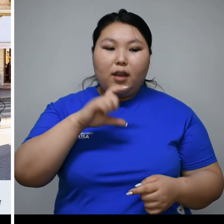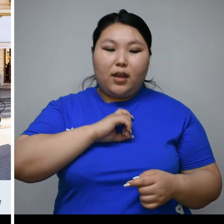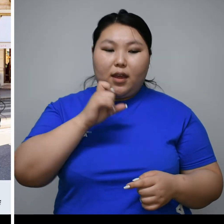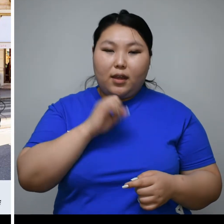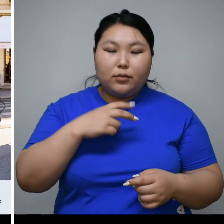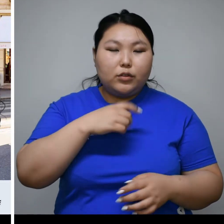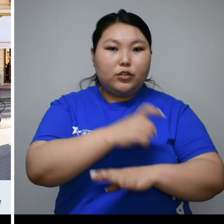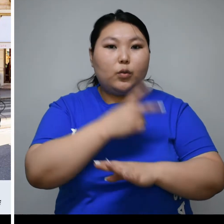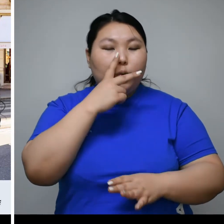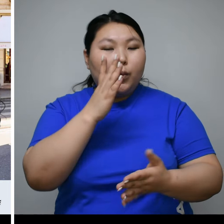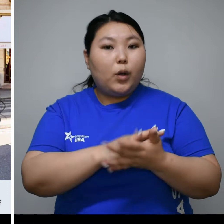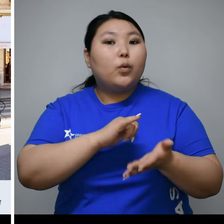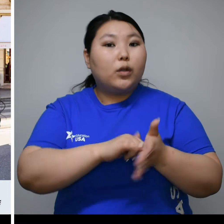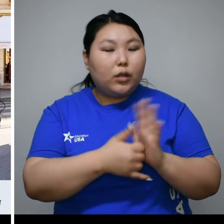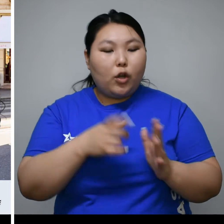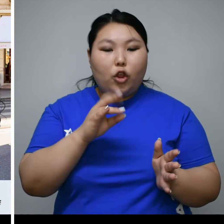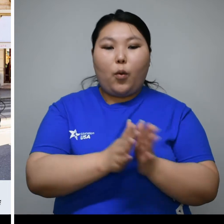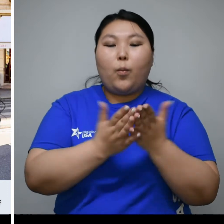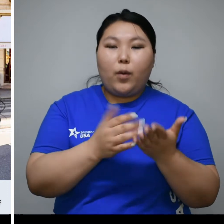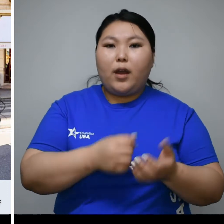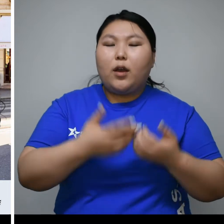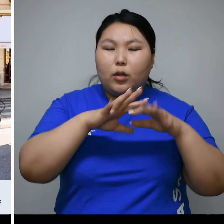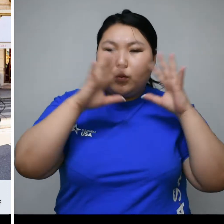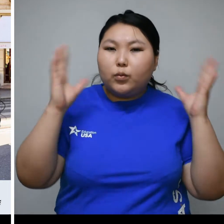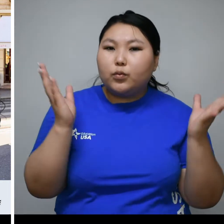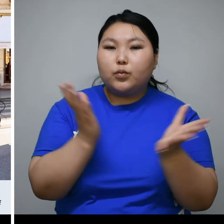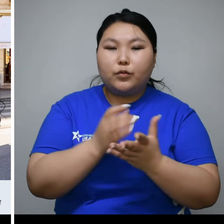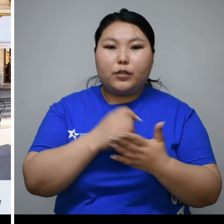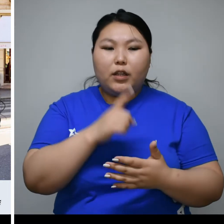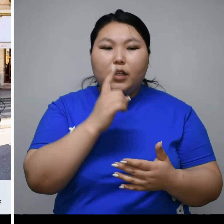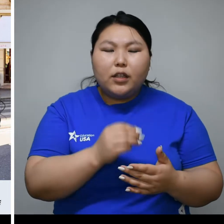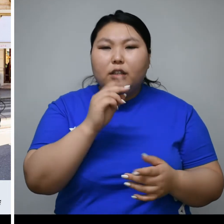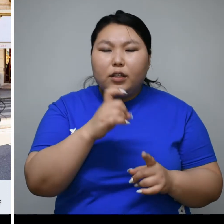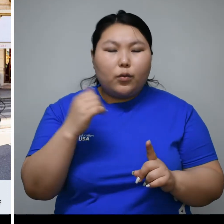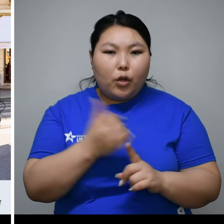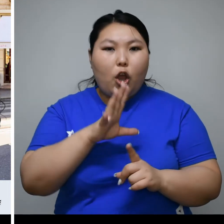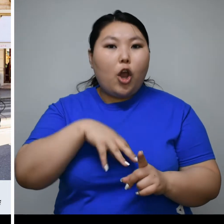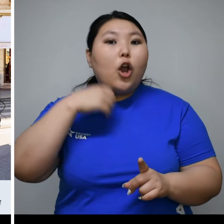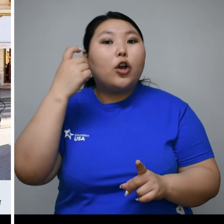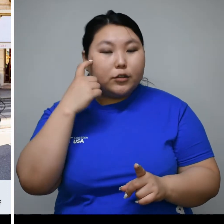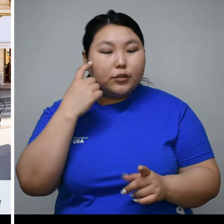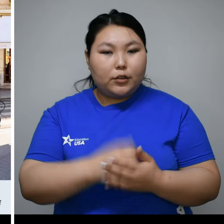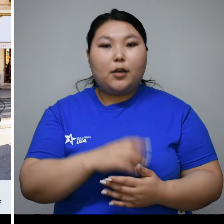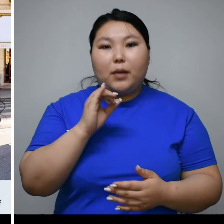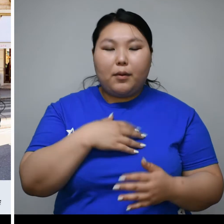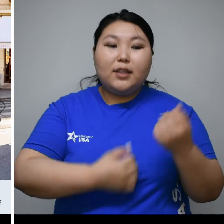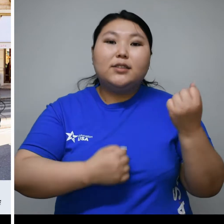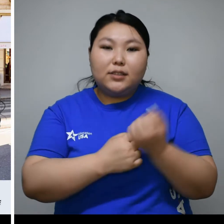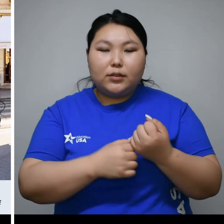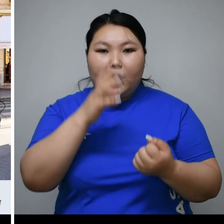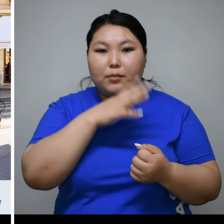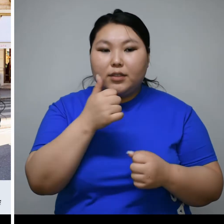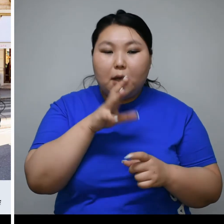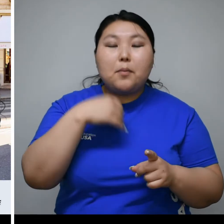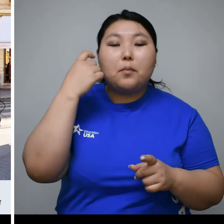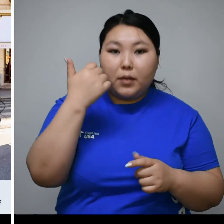дээрээ хичээлээ үзэж байгаа гэдэг утгаараа ингээд номон дээр гарч байгаа бүх зүйлийг яг ингээд нэгт нэгэнгүү ойлгох те тэгээд